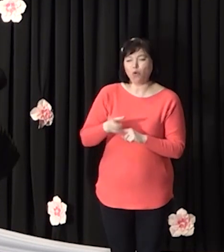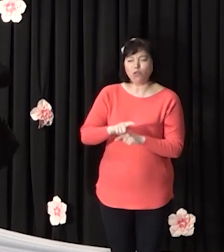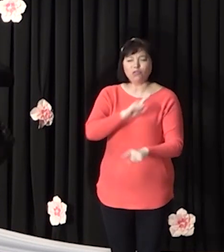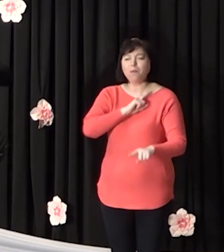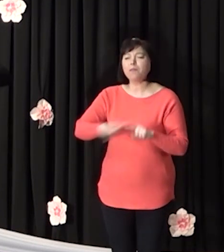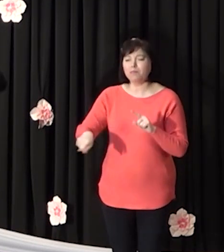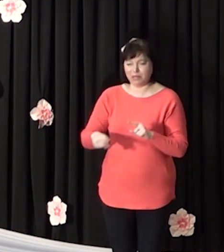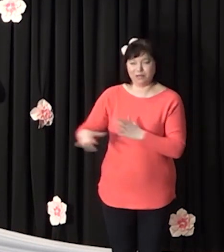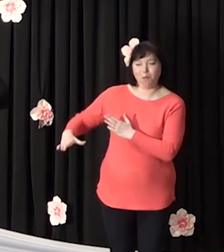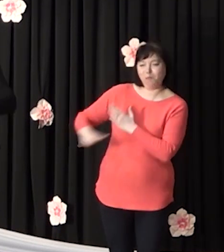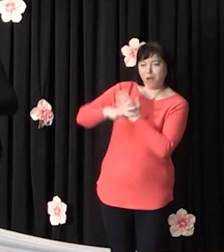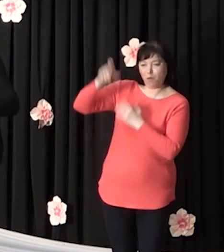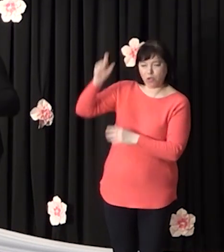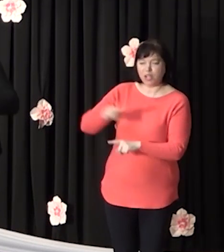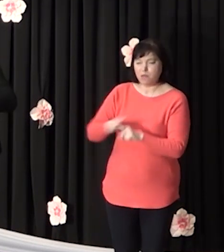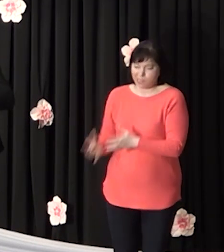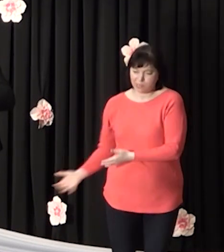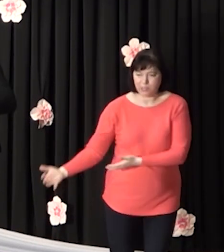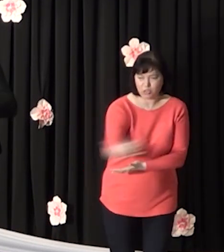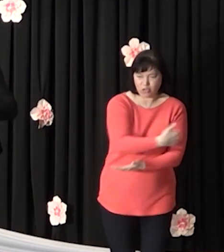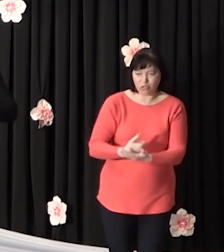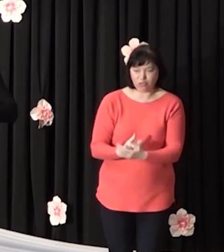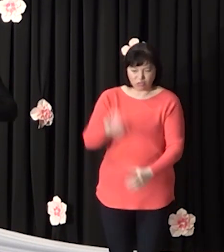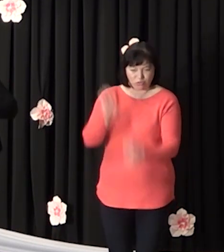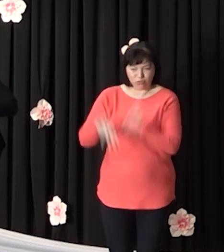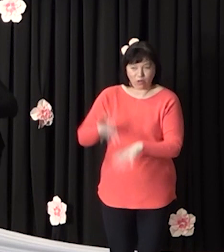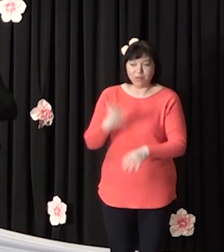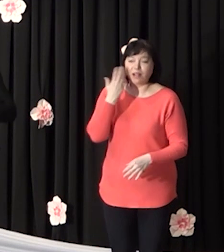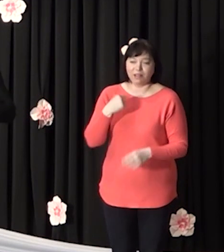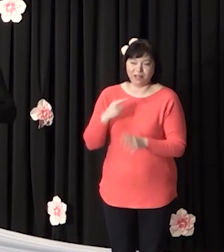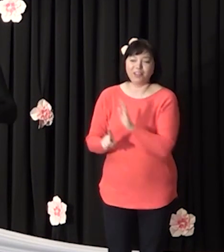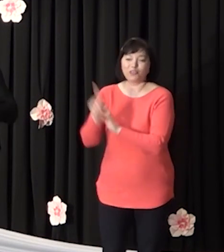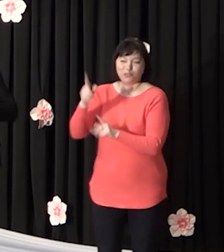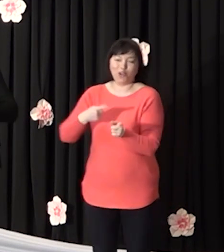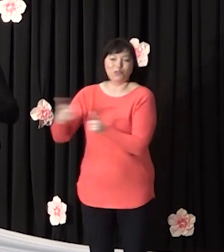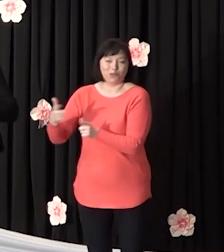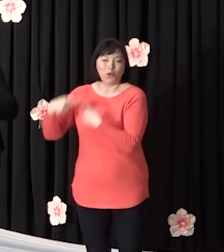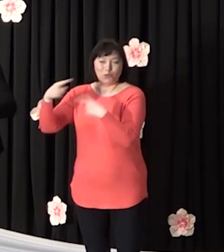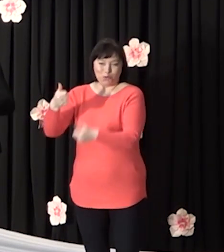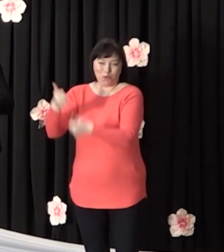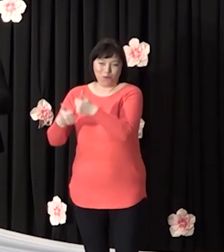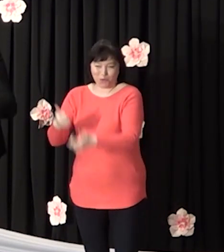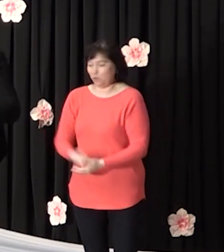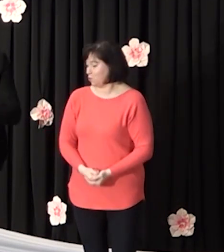быстрый ассистент, и он успевает все собирать, пока я подготовлю следующий фокус.